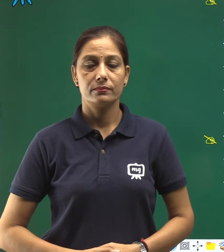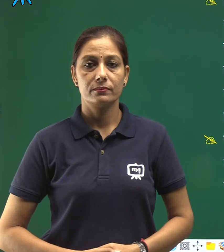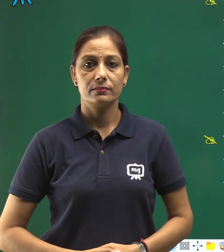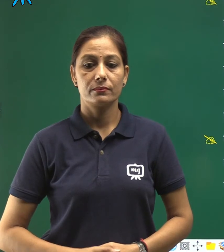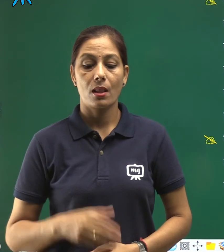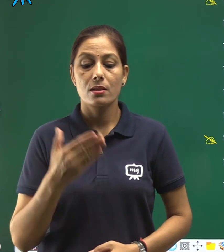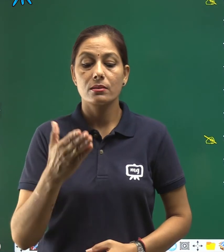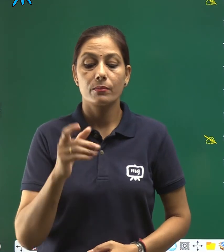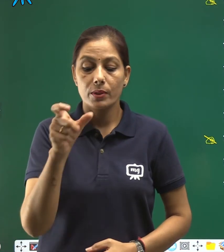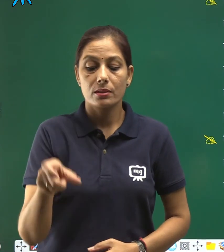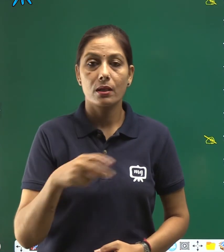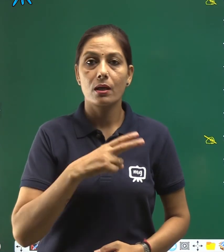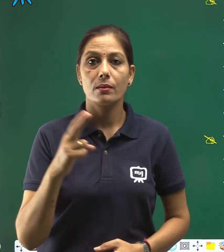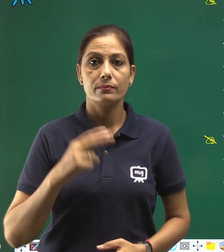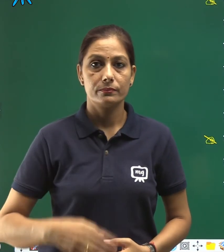जब हालदार साहब